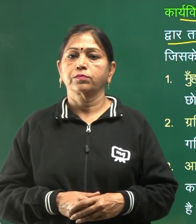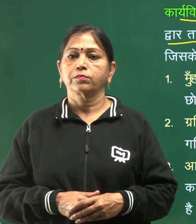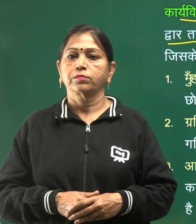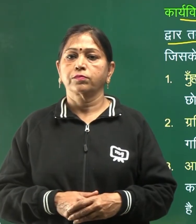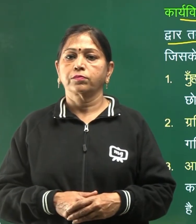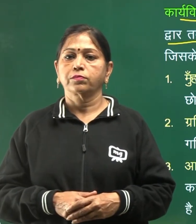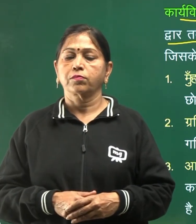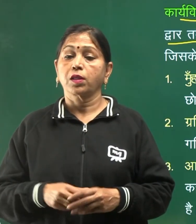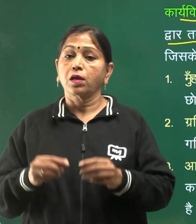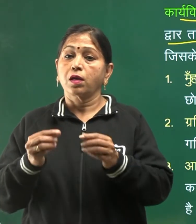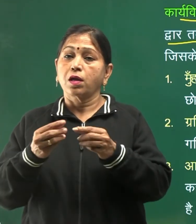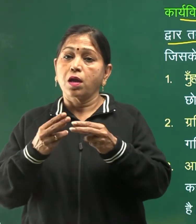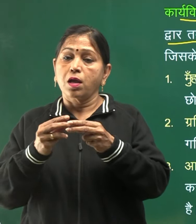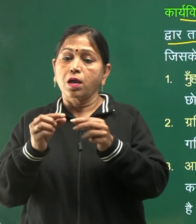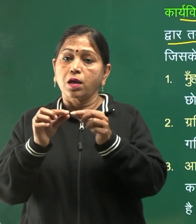एक लंबी नली है,